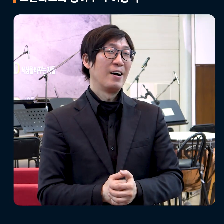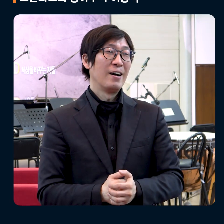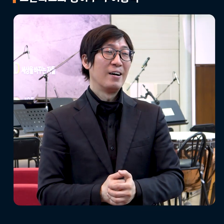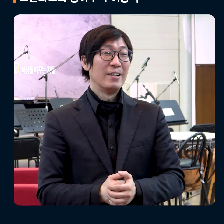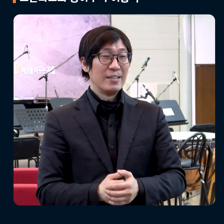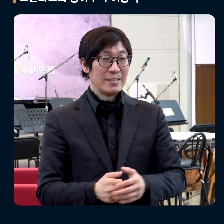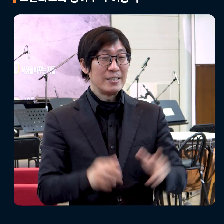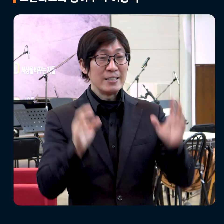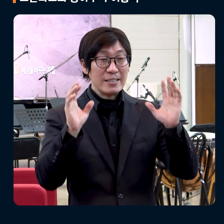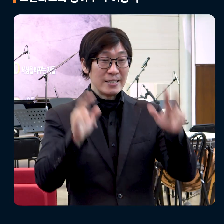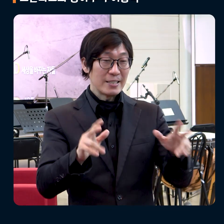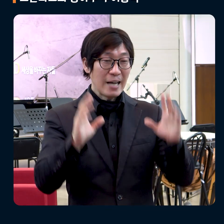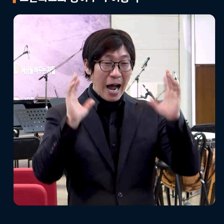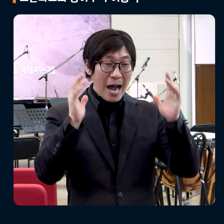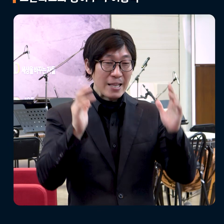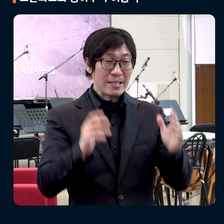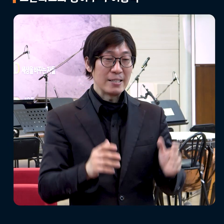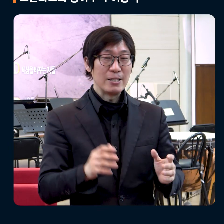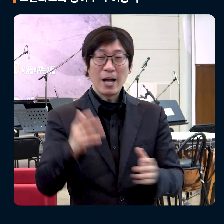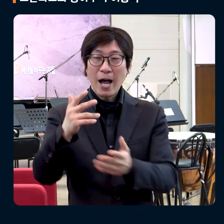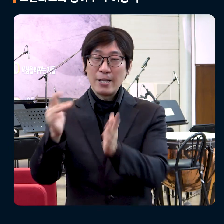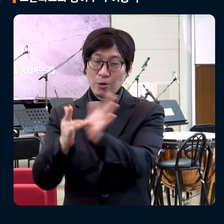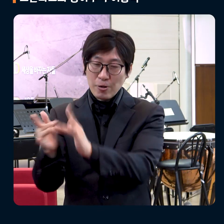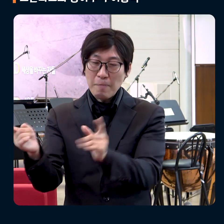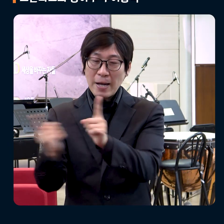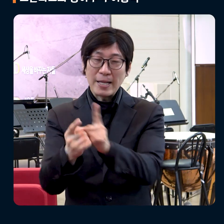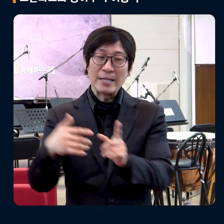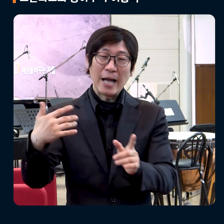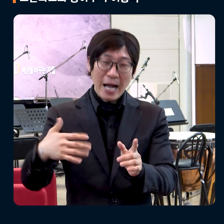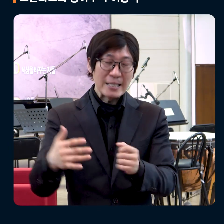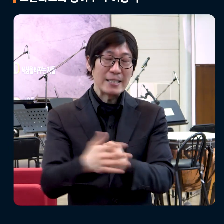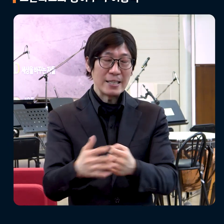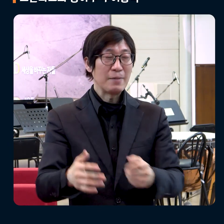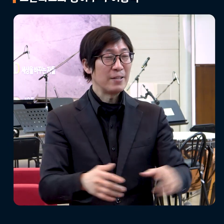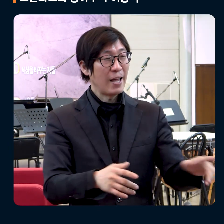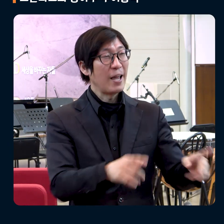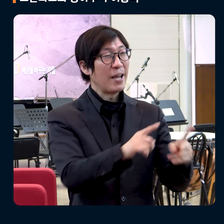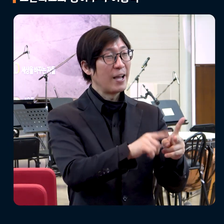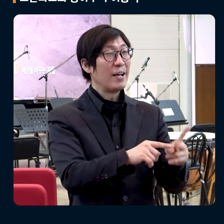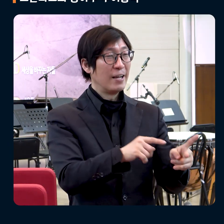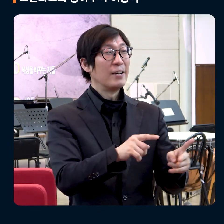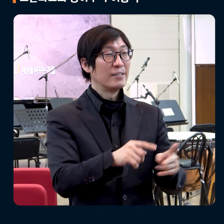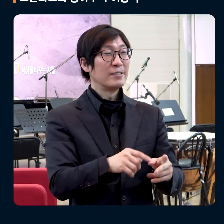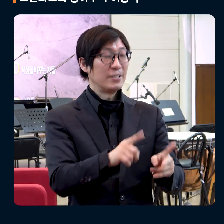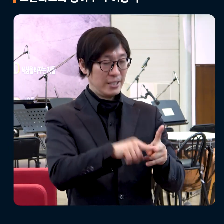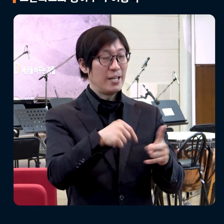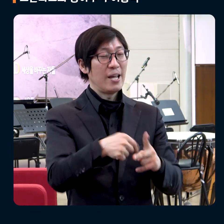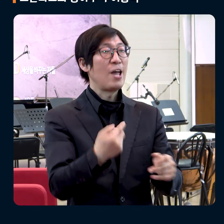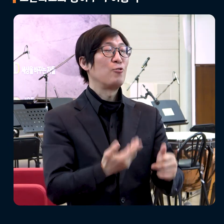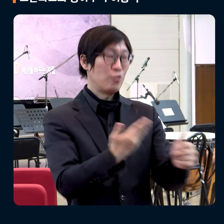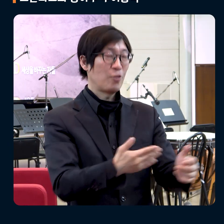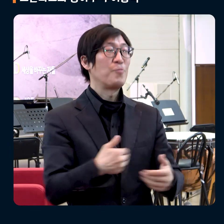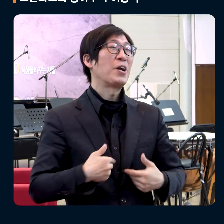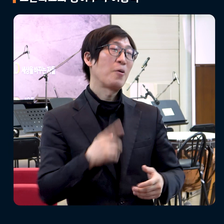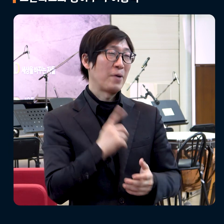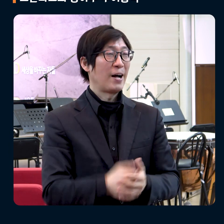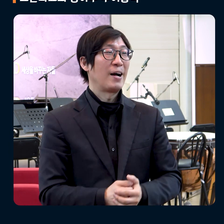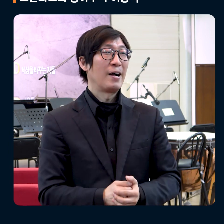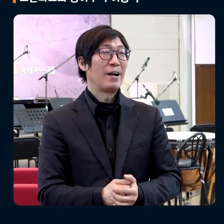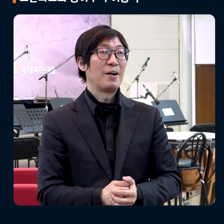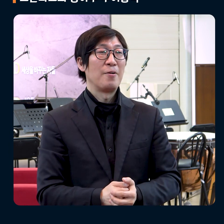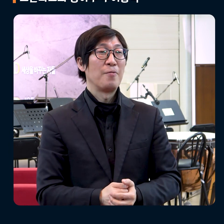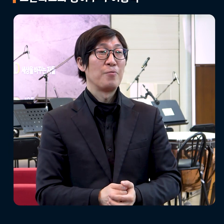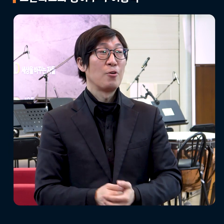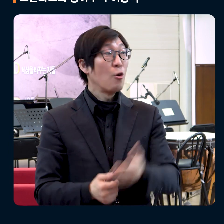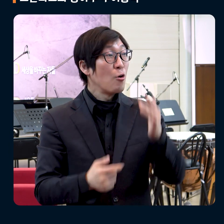애들이 아직 주님 몰라서 그래요. 그러고 나서 얘야 하고 가르쳐 준 거 아닙니까?